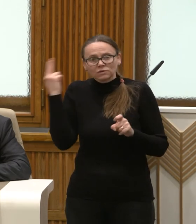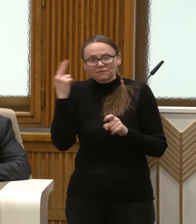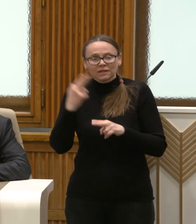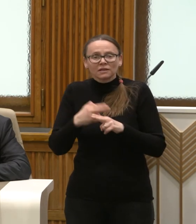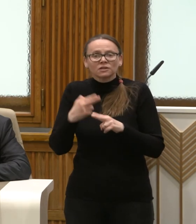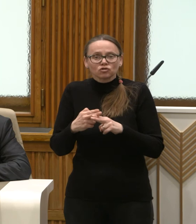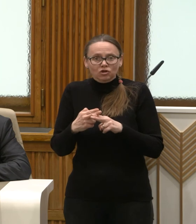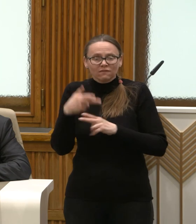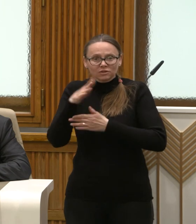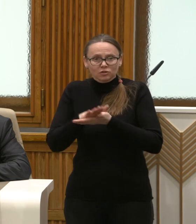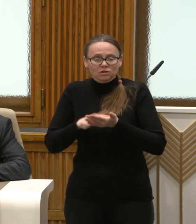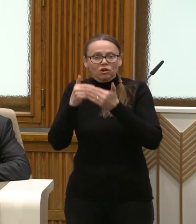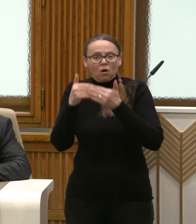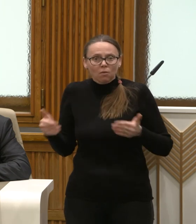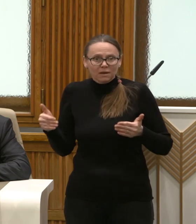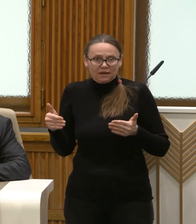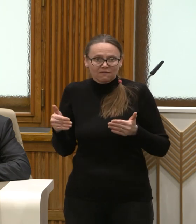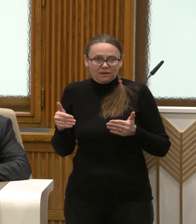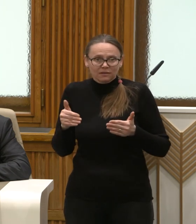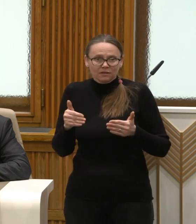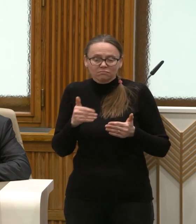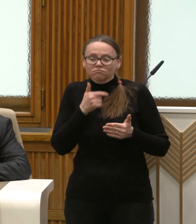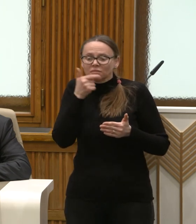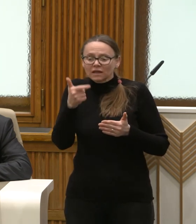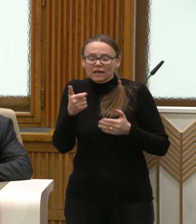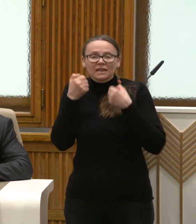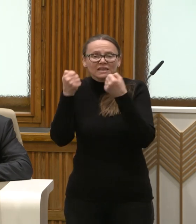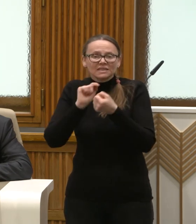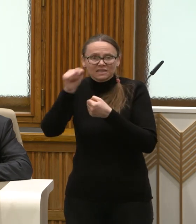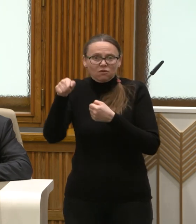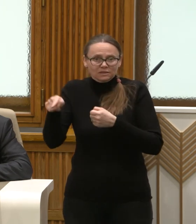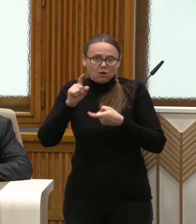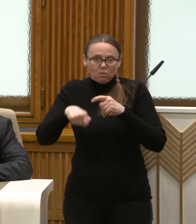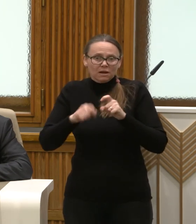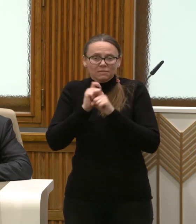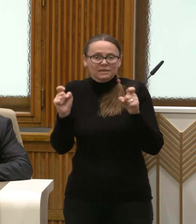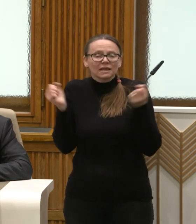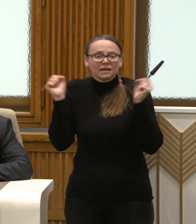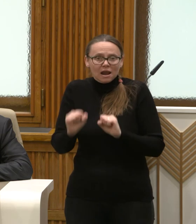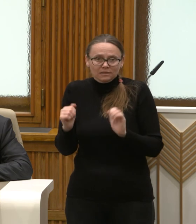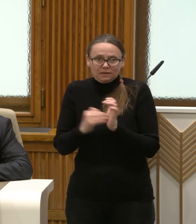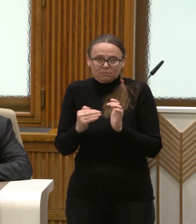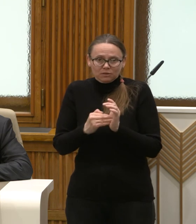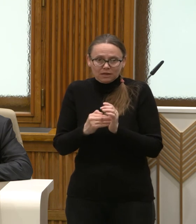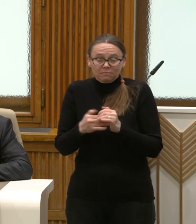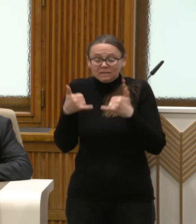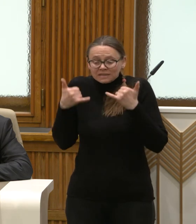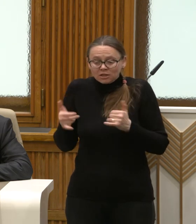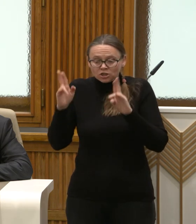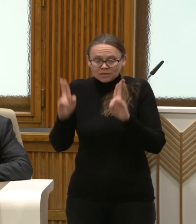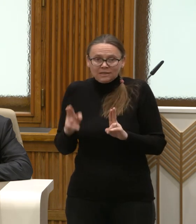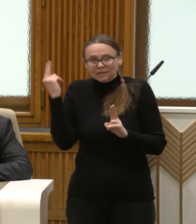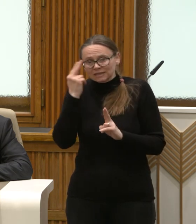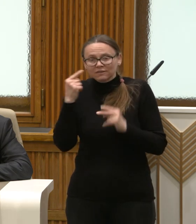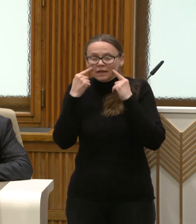države so začele omejevati izvoz te opreme zaradi lastnih potreb, tako da trenutno stanje